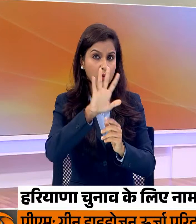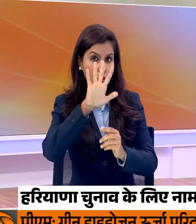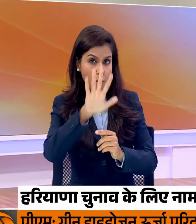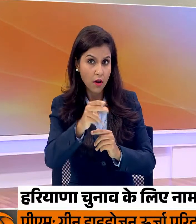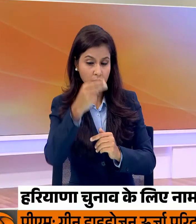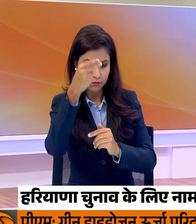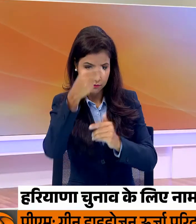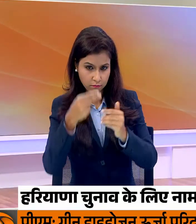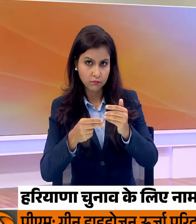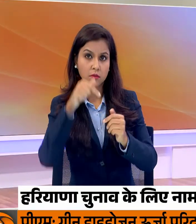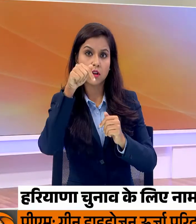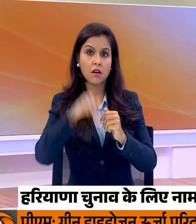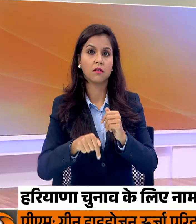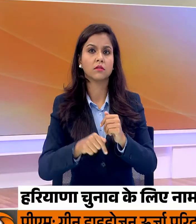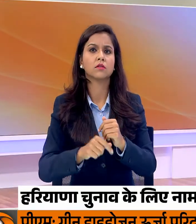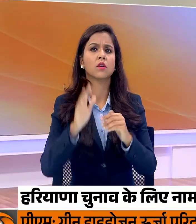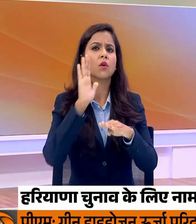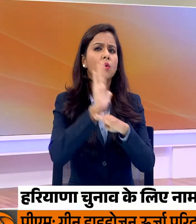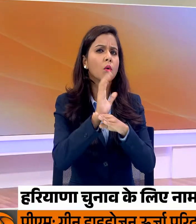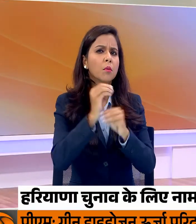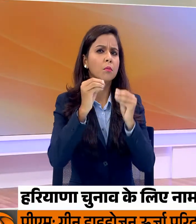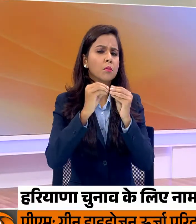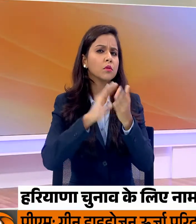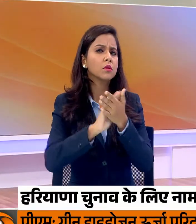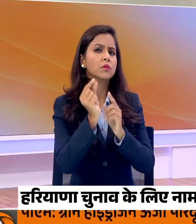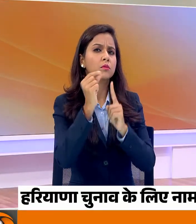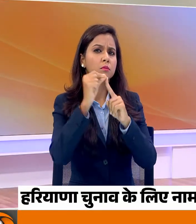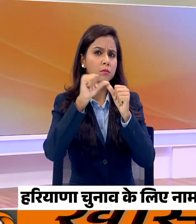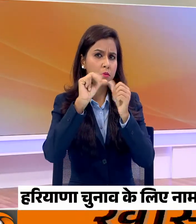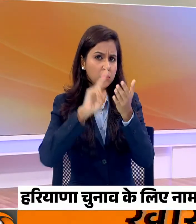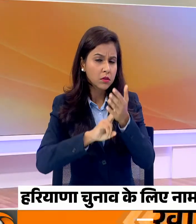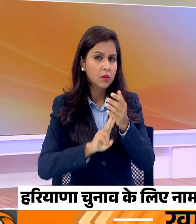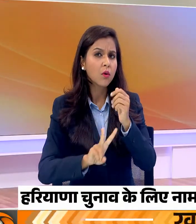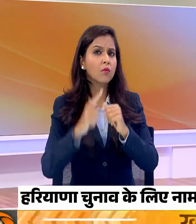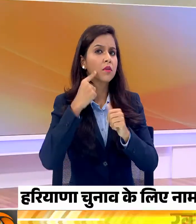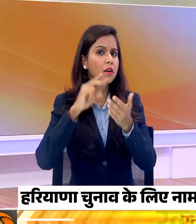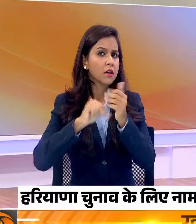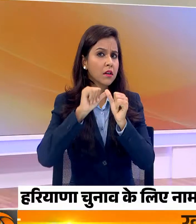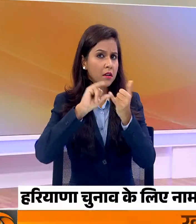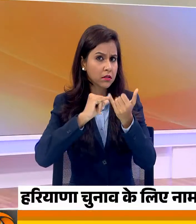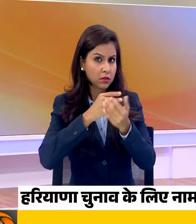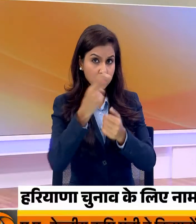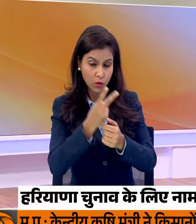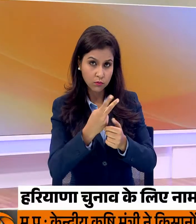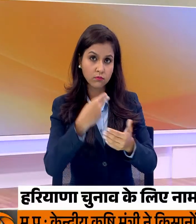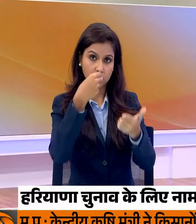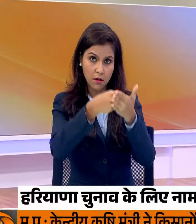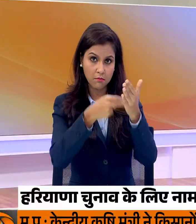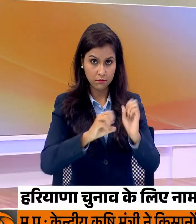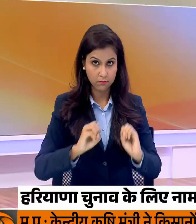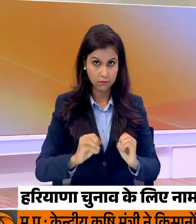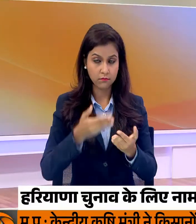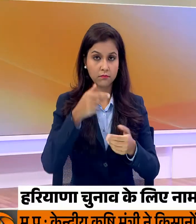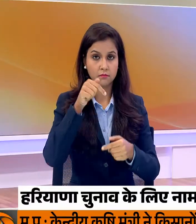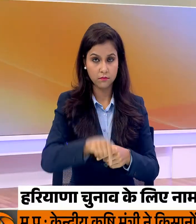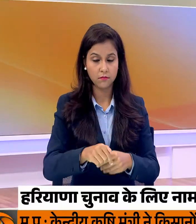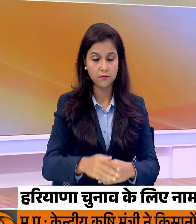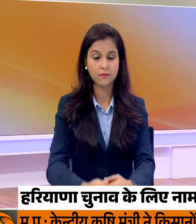आज। कांग्रेस की तरफ से भूपेंद्र सिंह हुड्डा और विनेश फोगाट ने भरा नामांकन।